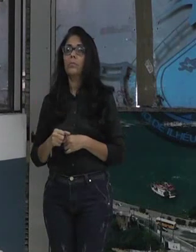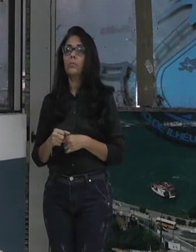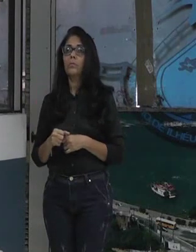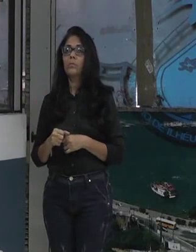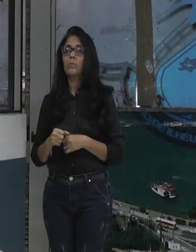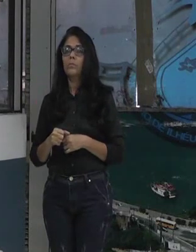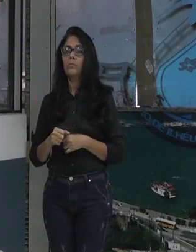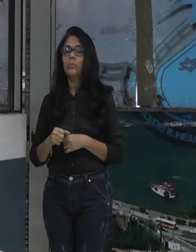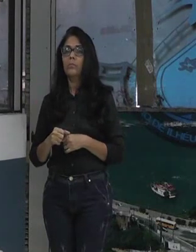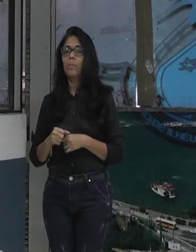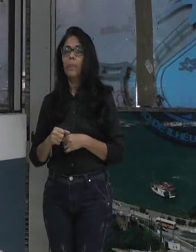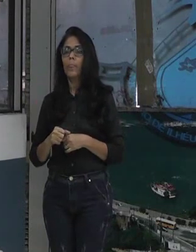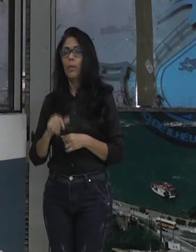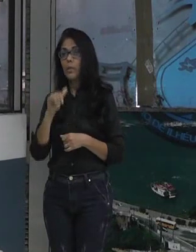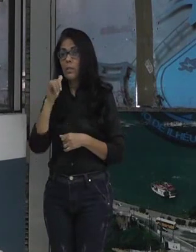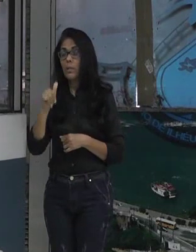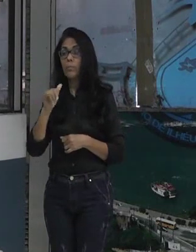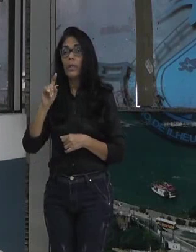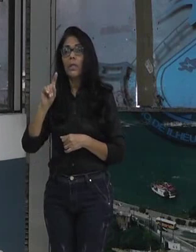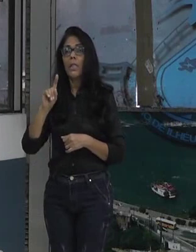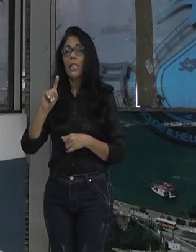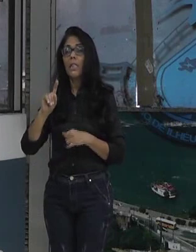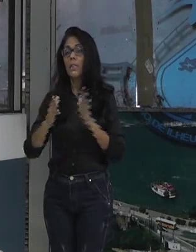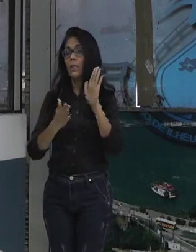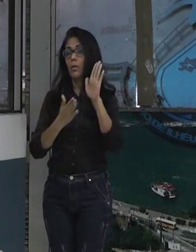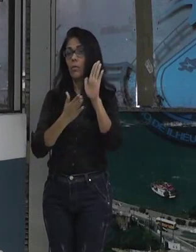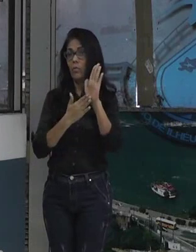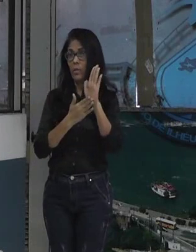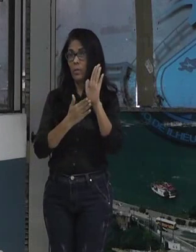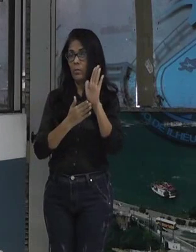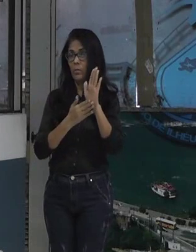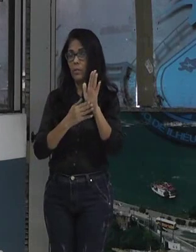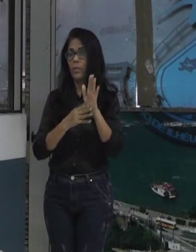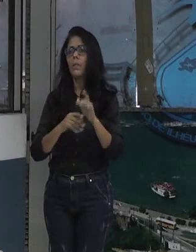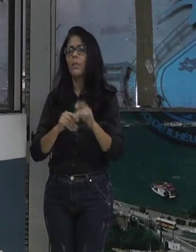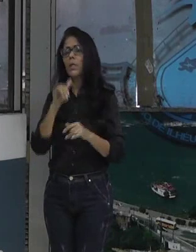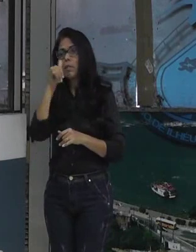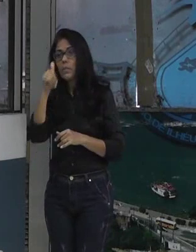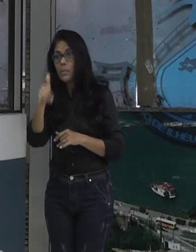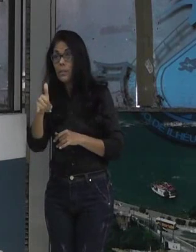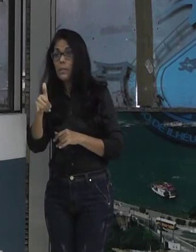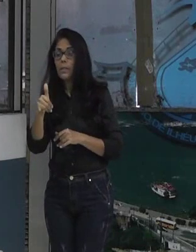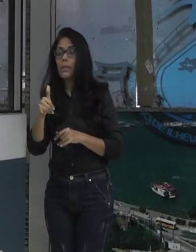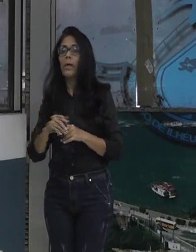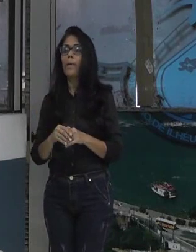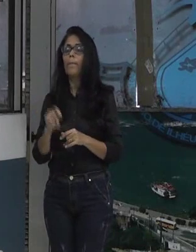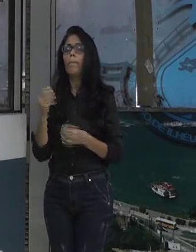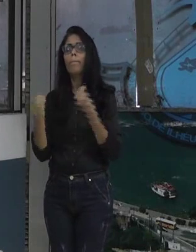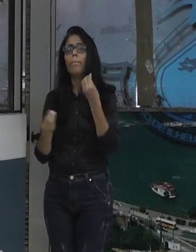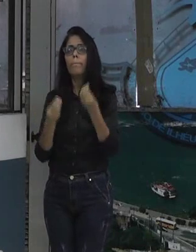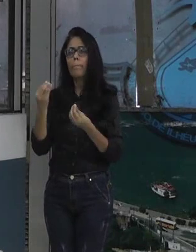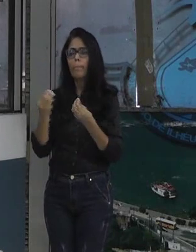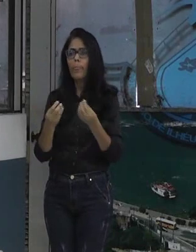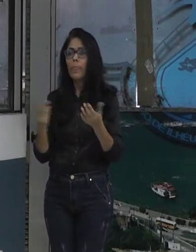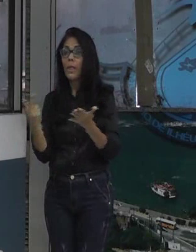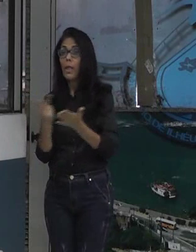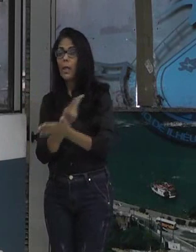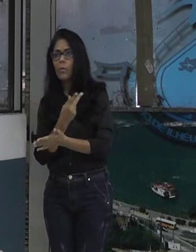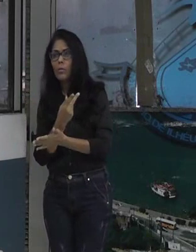aqui sobre a proposta da dinâmica dos terminais de interligação, como é que será a relação com